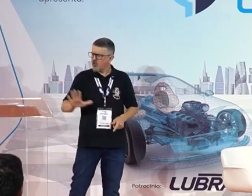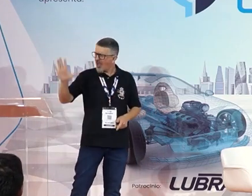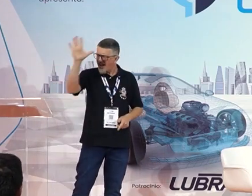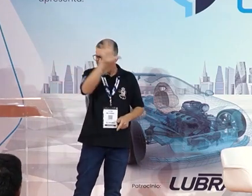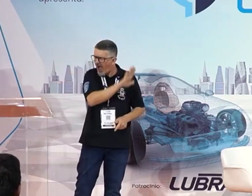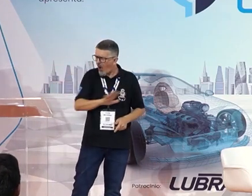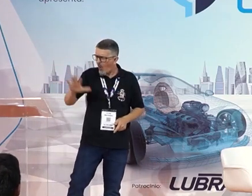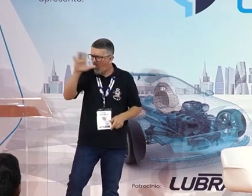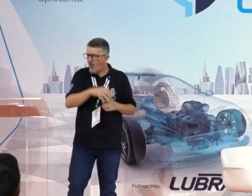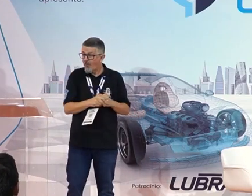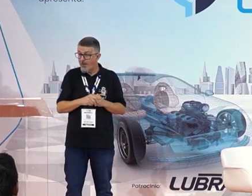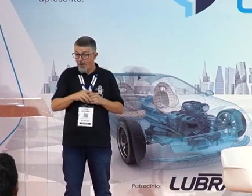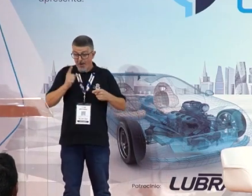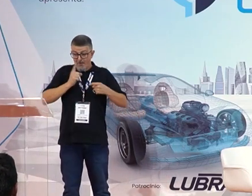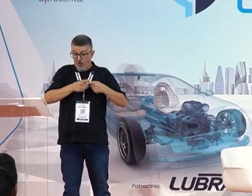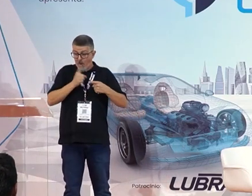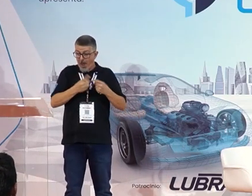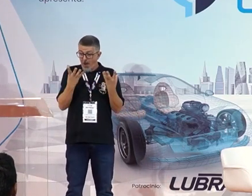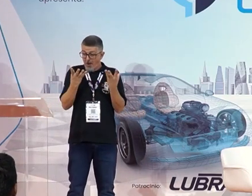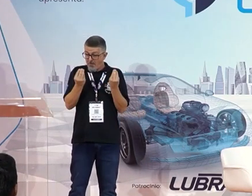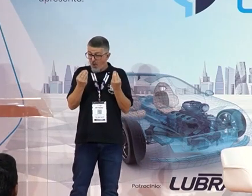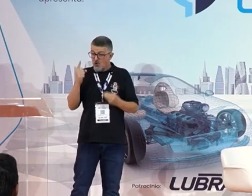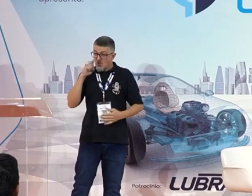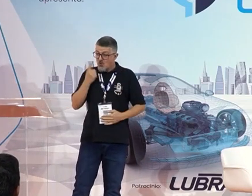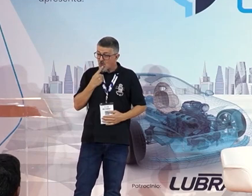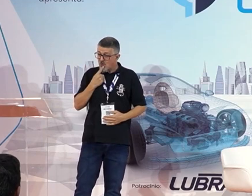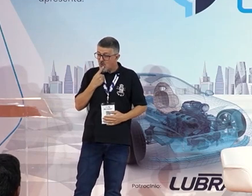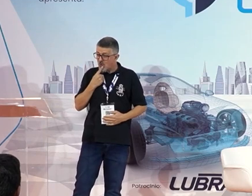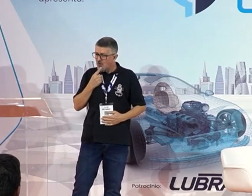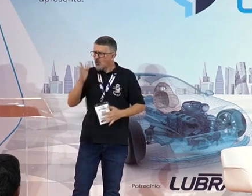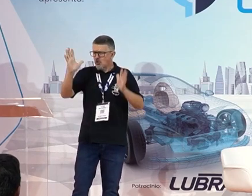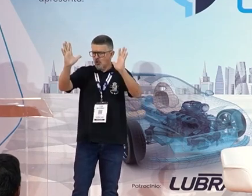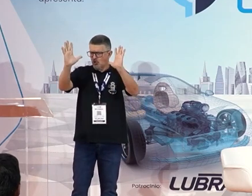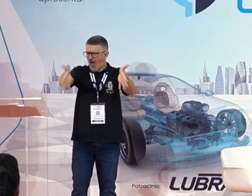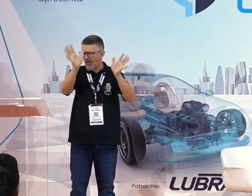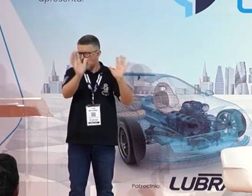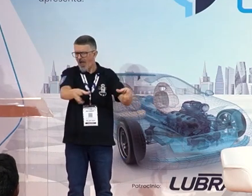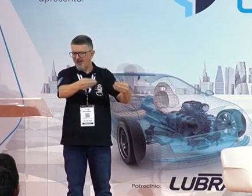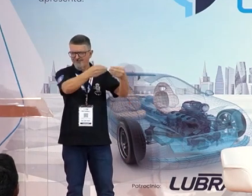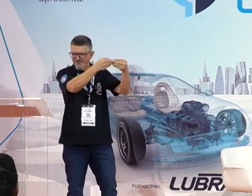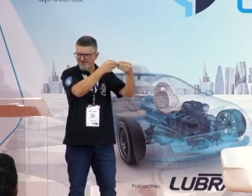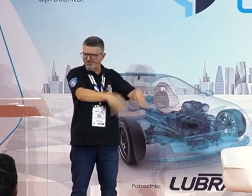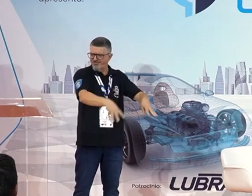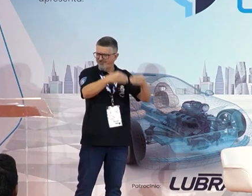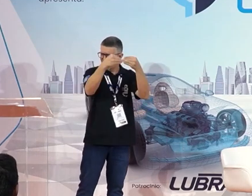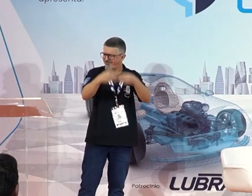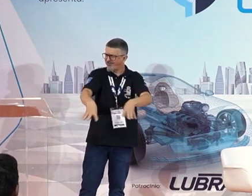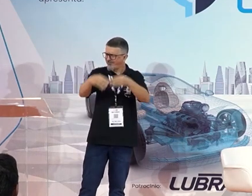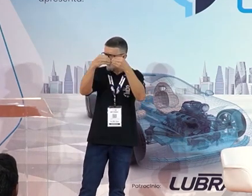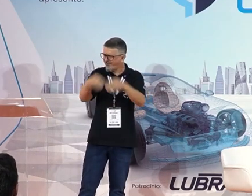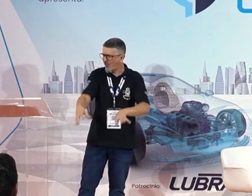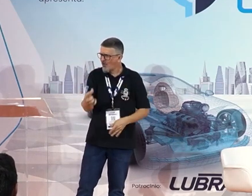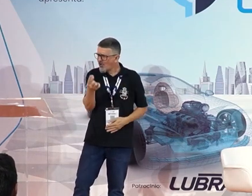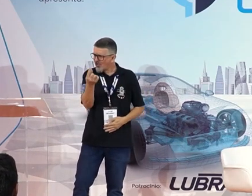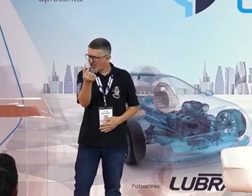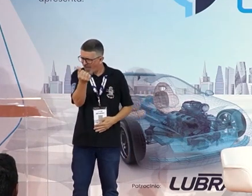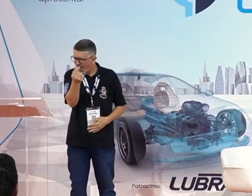mecânica em geral, né? Porque muitos surdos já tiveram muitos prejuízes,